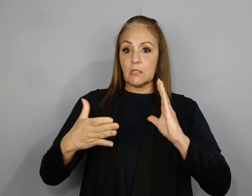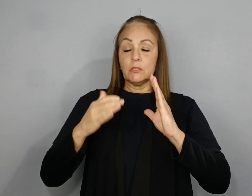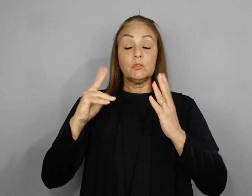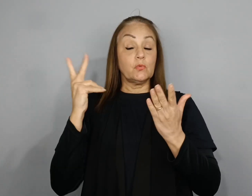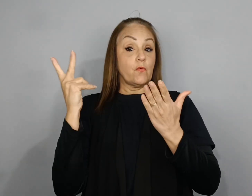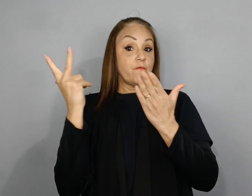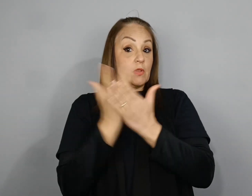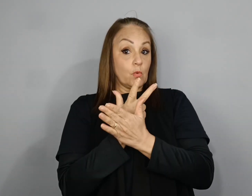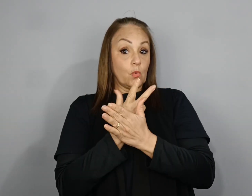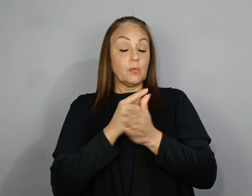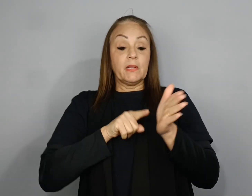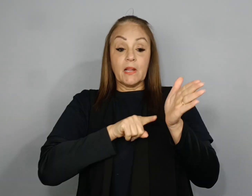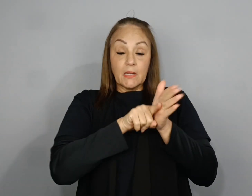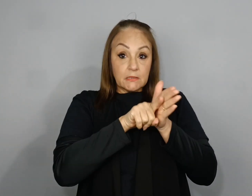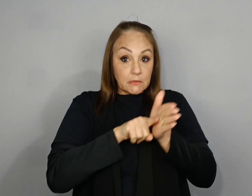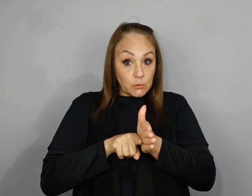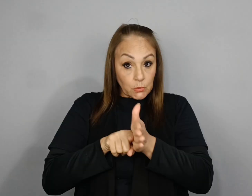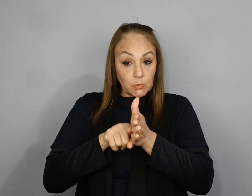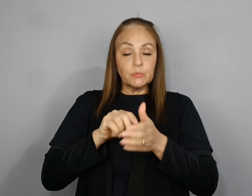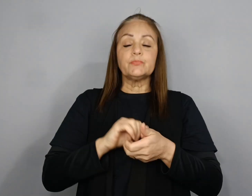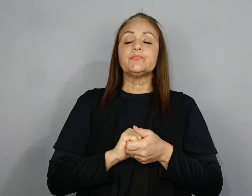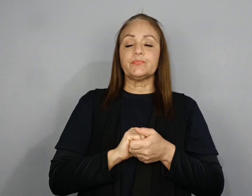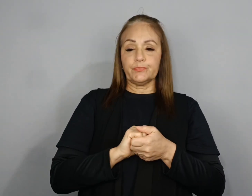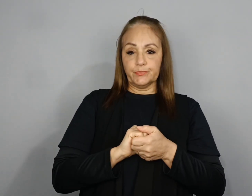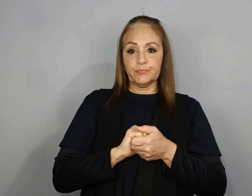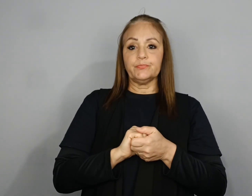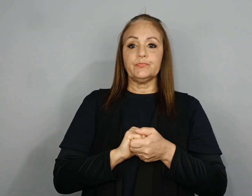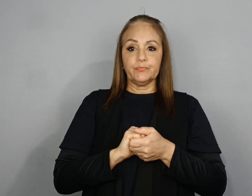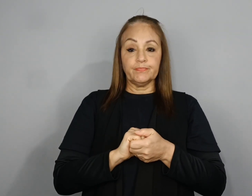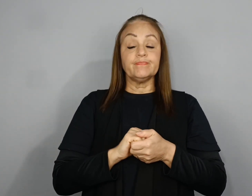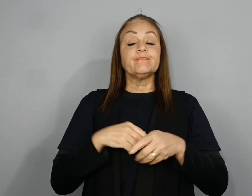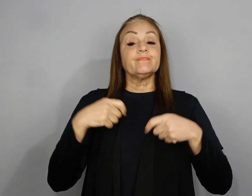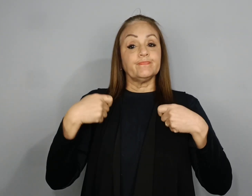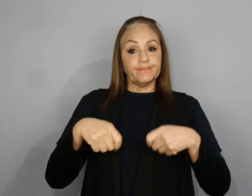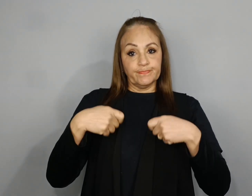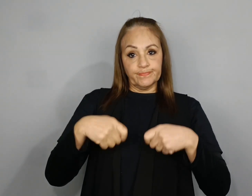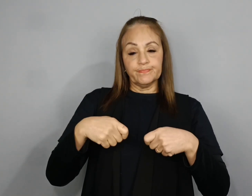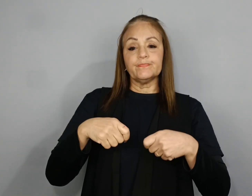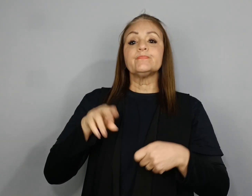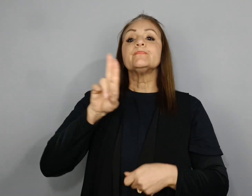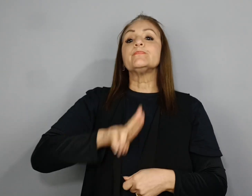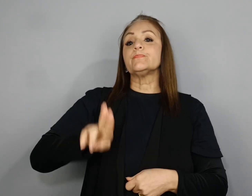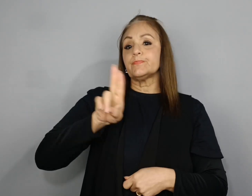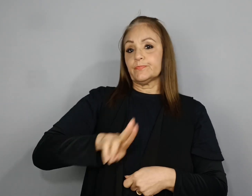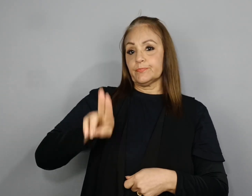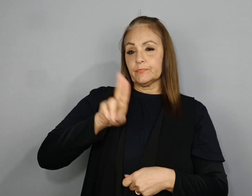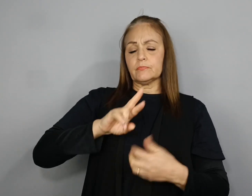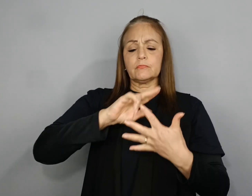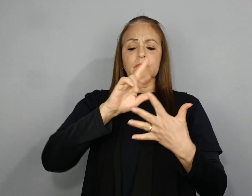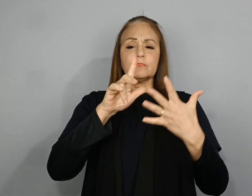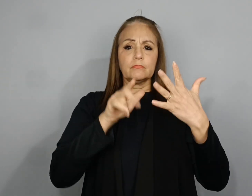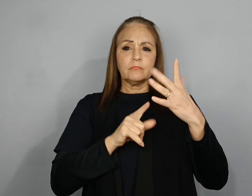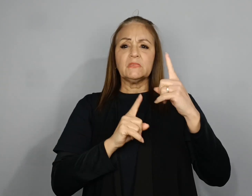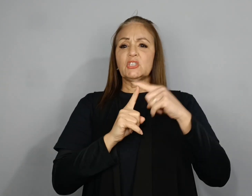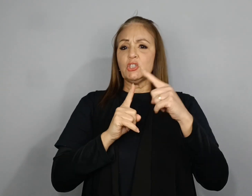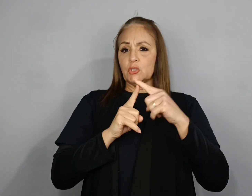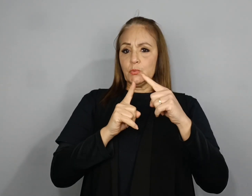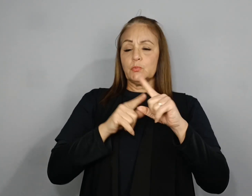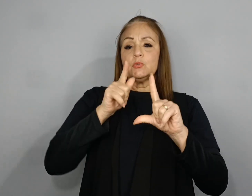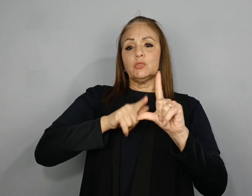em estudo. Para tal, são utilizados diversos tipos de gráficos, como gráfico